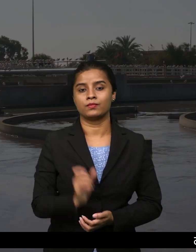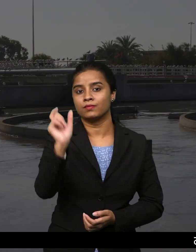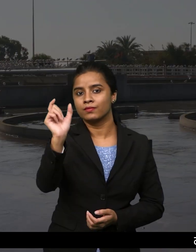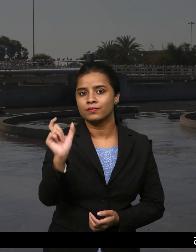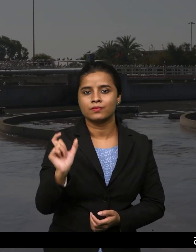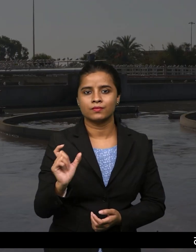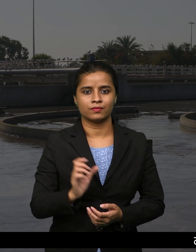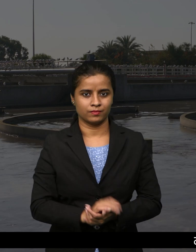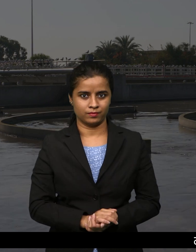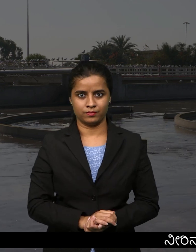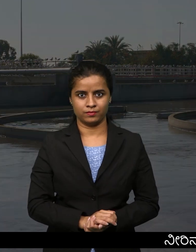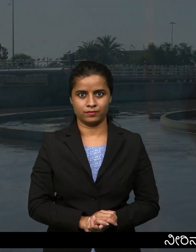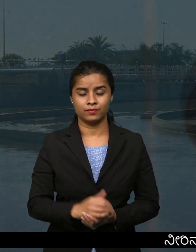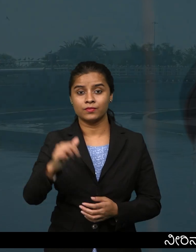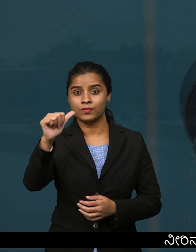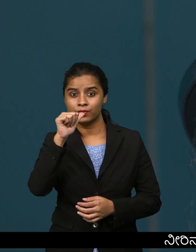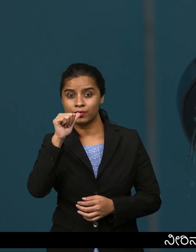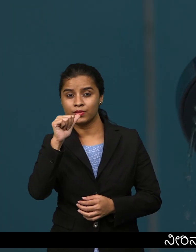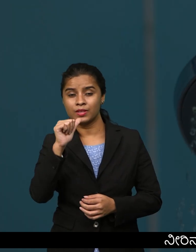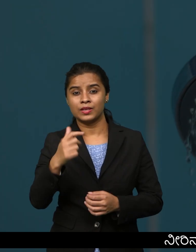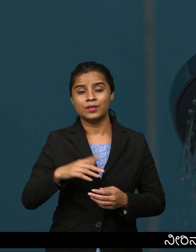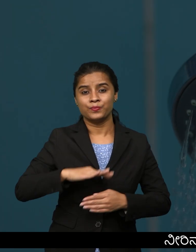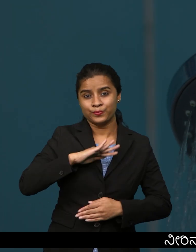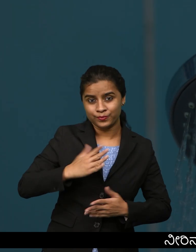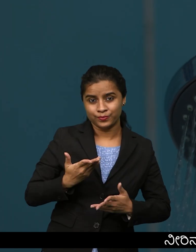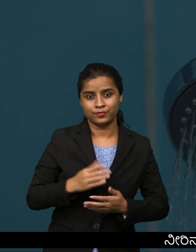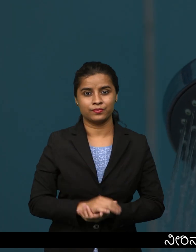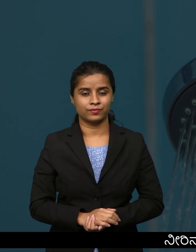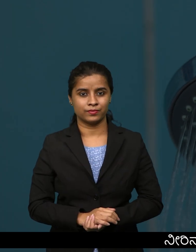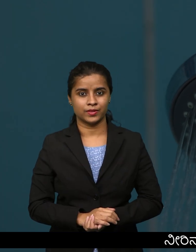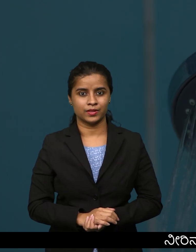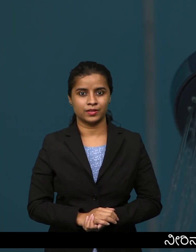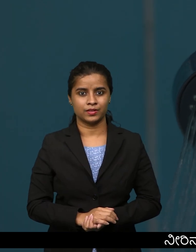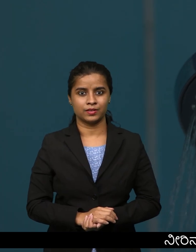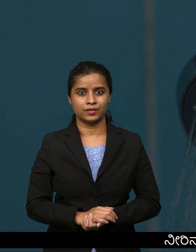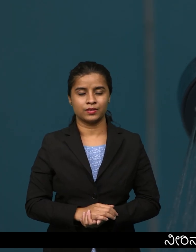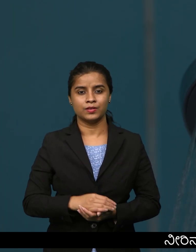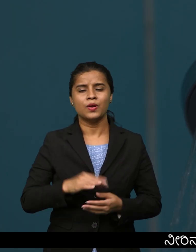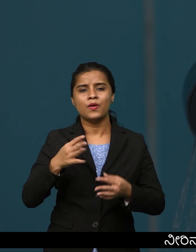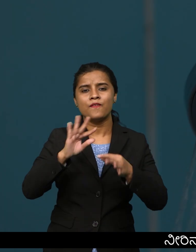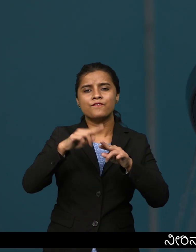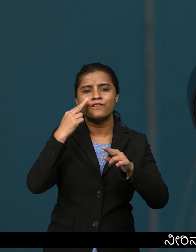ಪ್ರಮುಖ ಪದಗಳು: ನೀರಿನ ದಕ್ಷತೆಯ ಪಿಕ್ಚರ್ಗಳು,